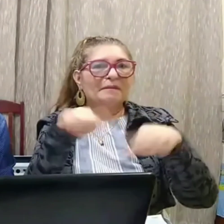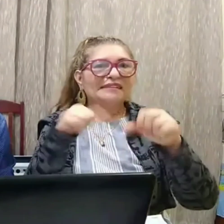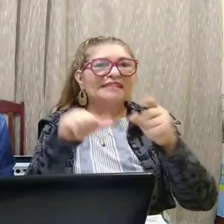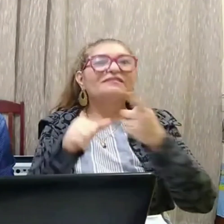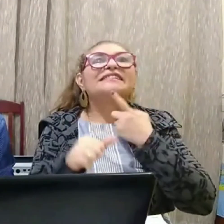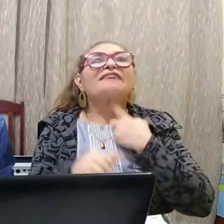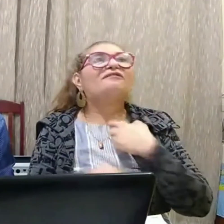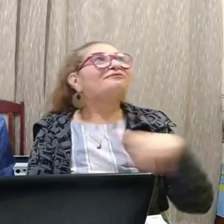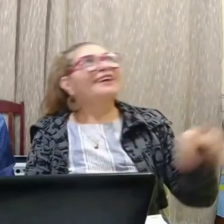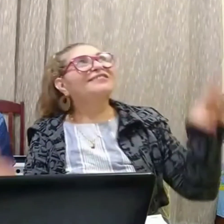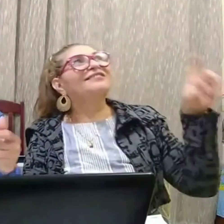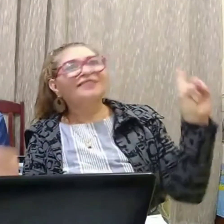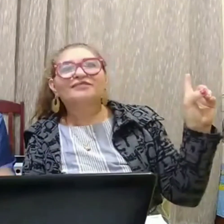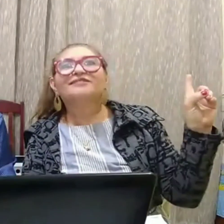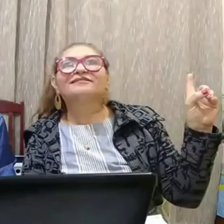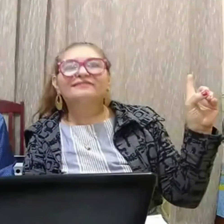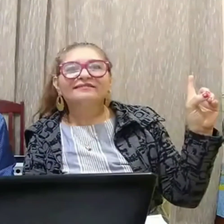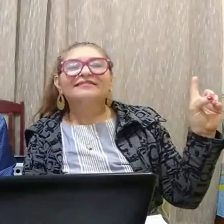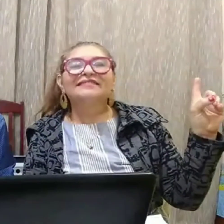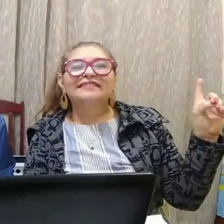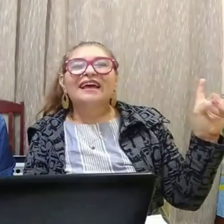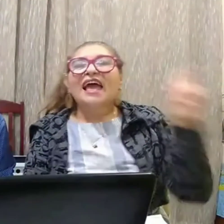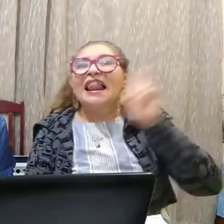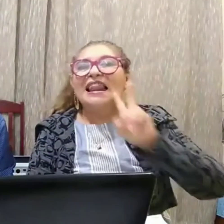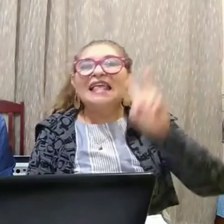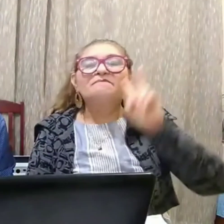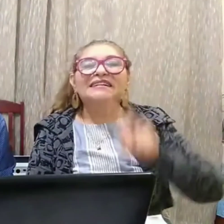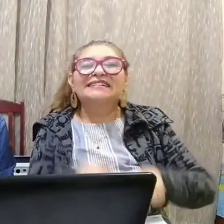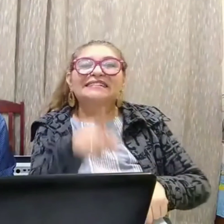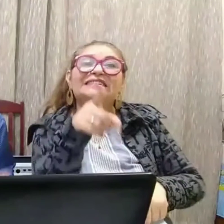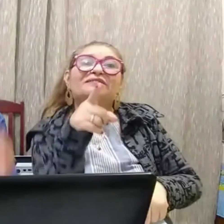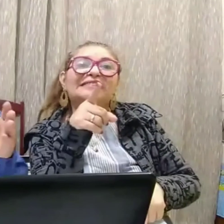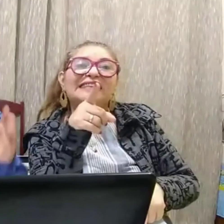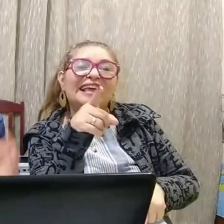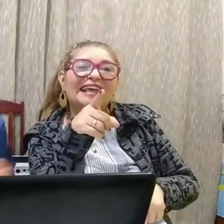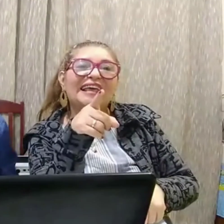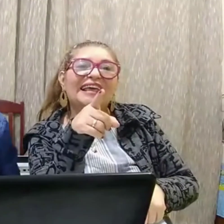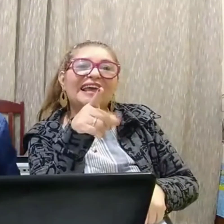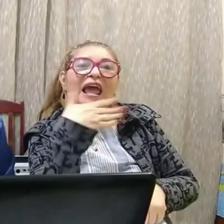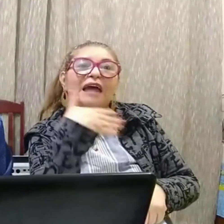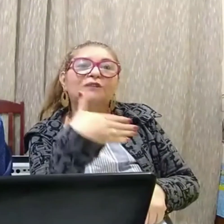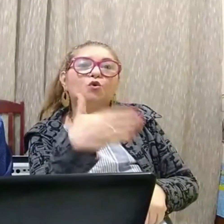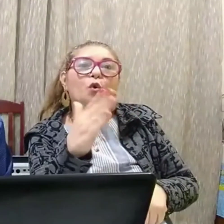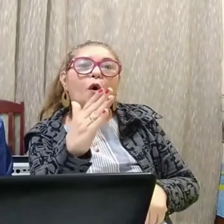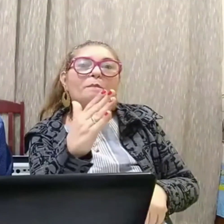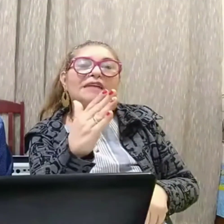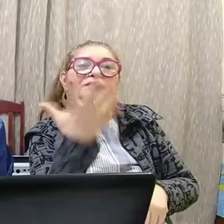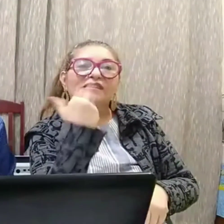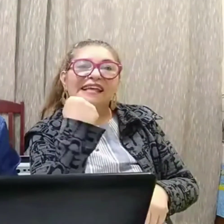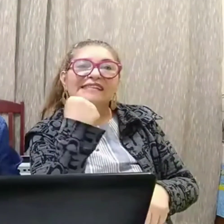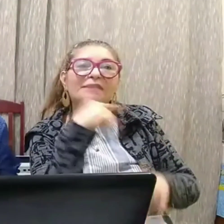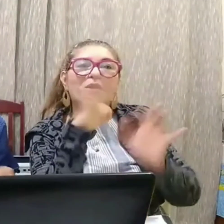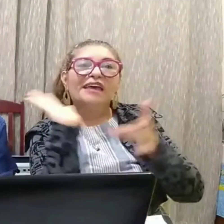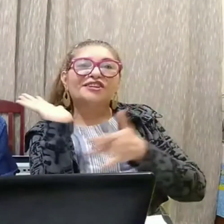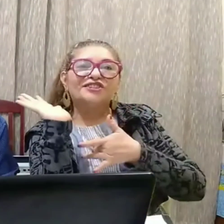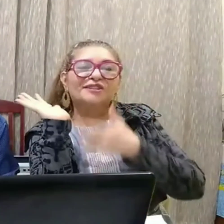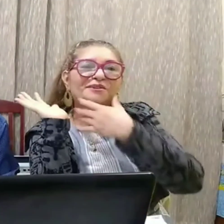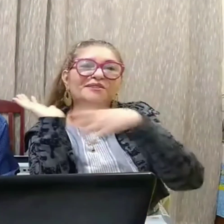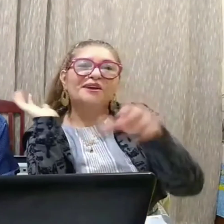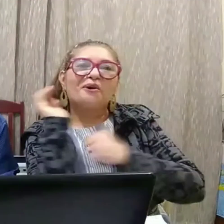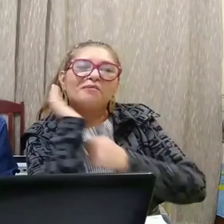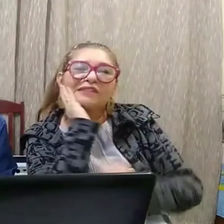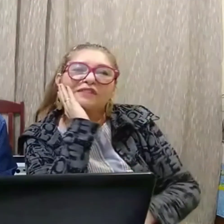estas coisas. Agora, lembre de você, quando no começo você recebeu Cristo como Senhor e Salvador.